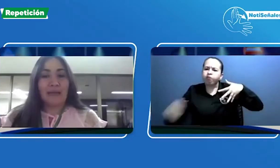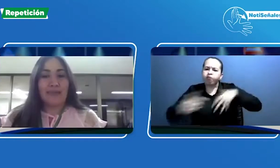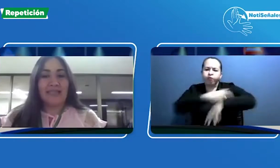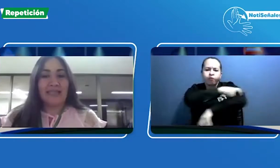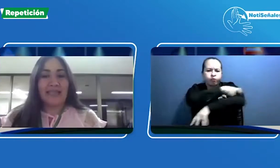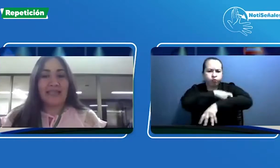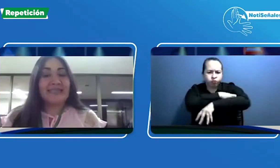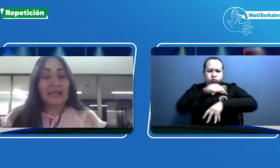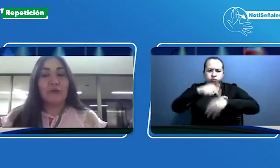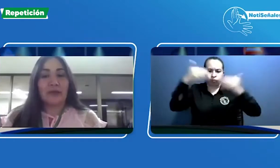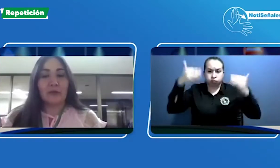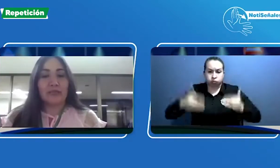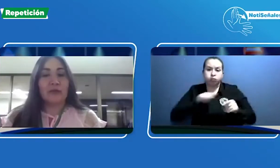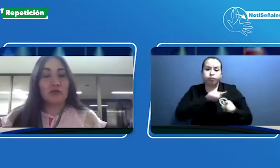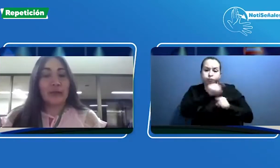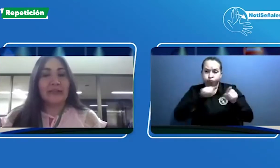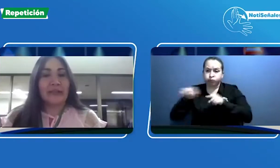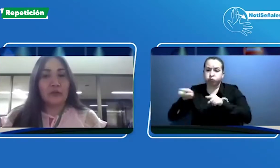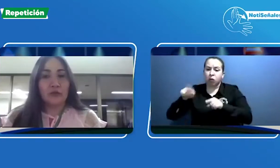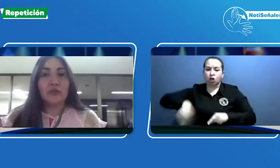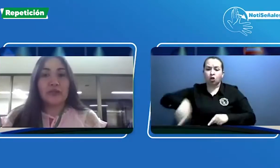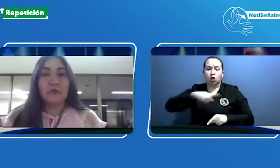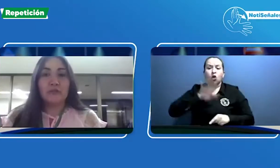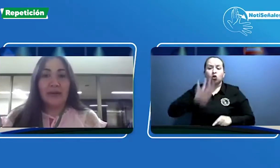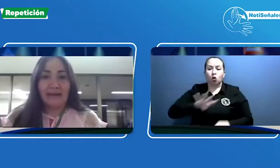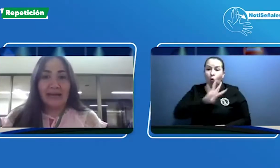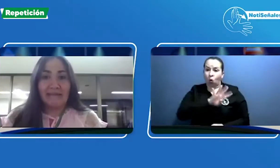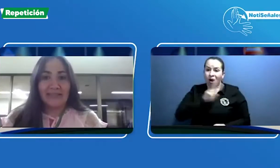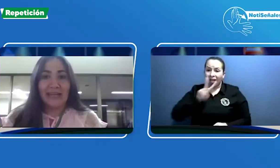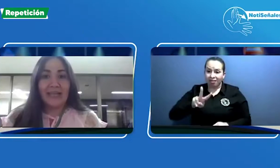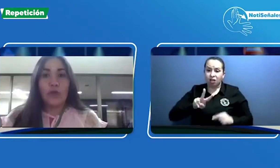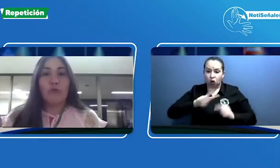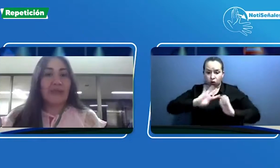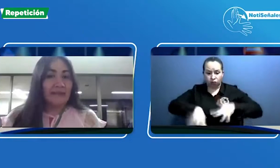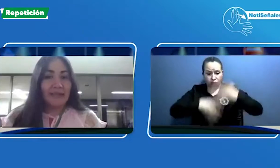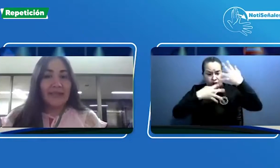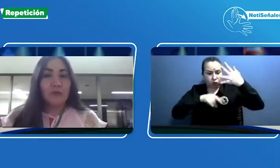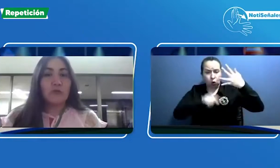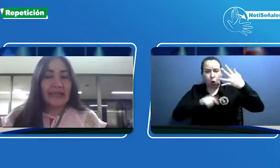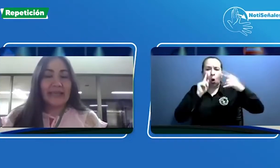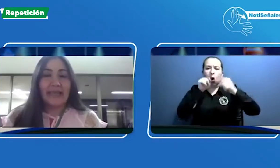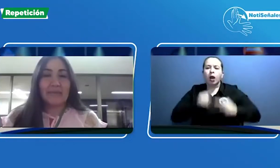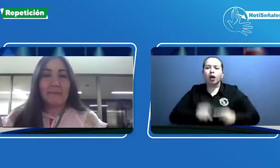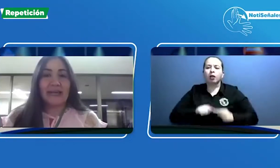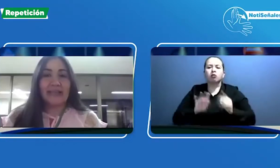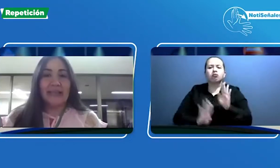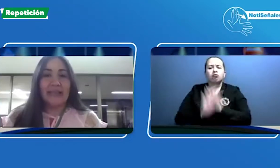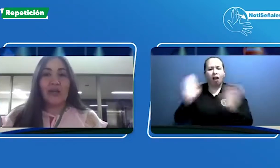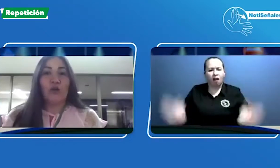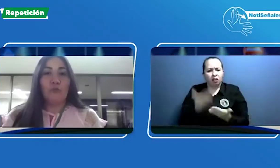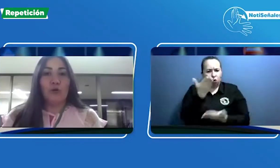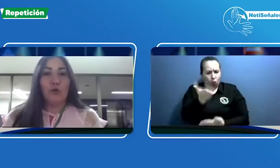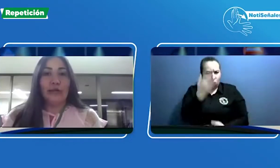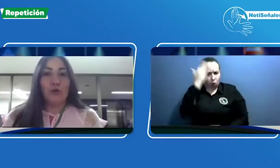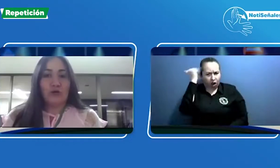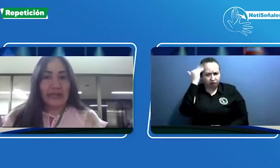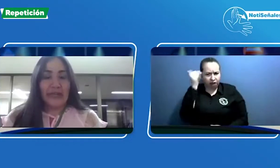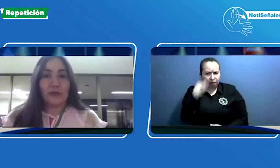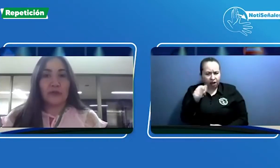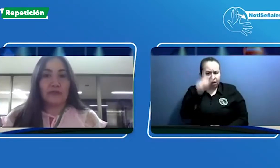discapacidad este gobierno es de los 42 motivos para avanzar Juan David usted que hace parte como